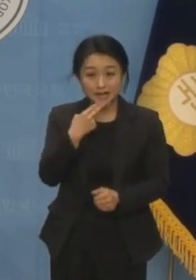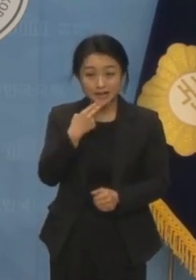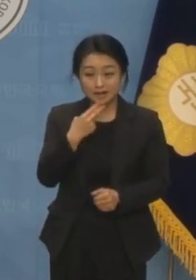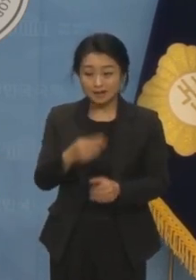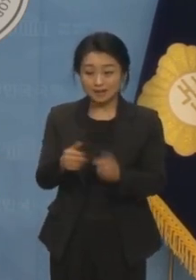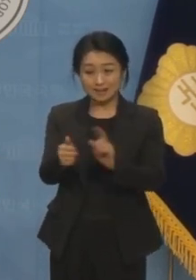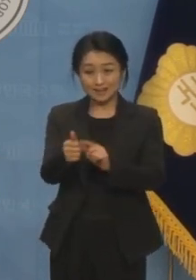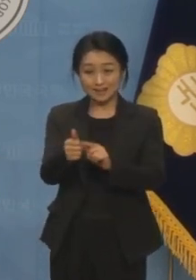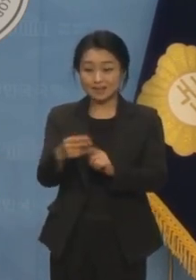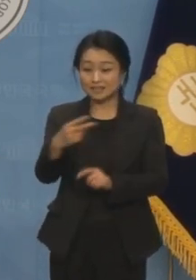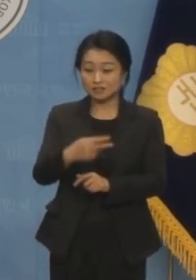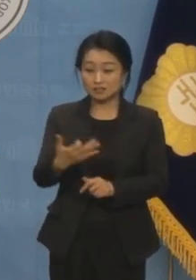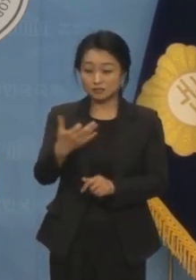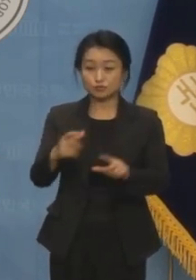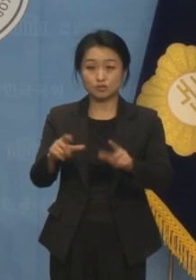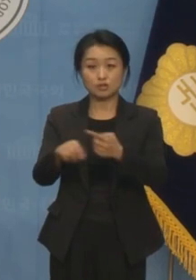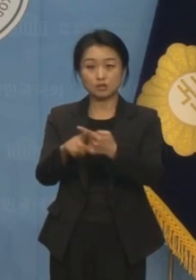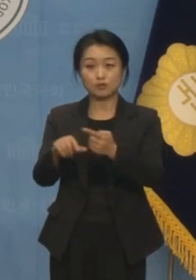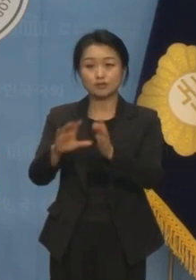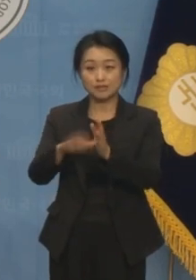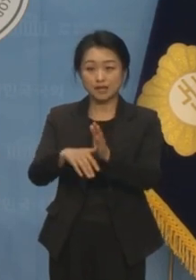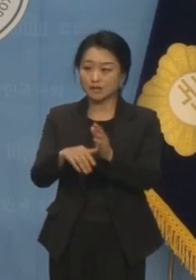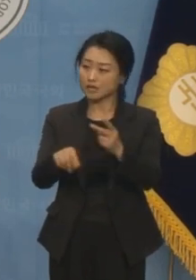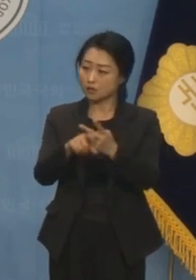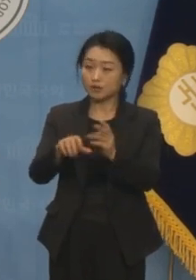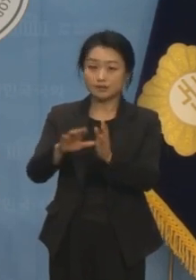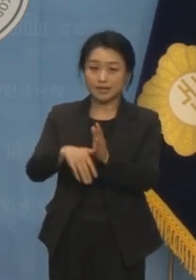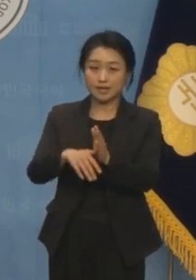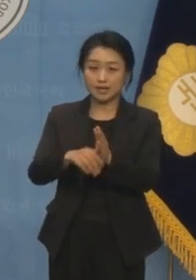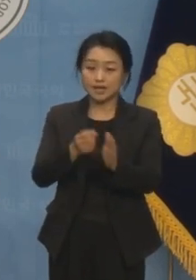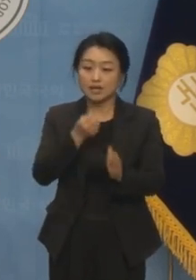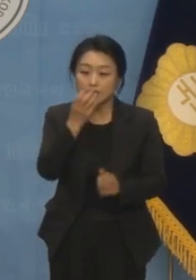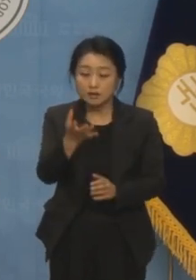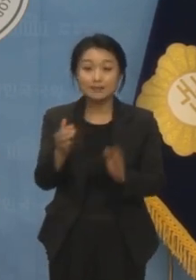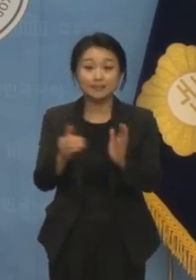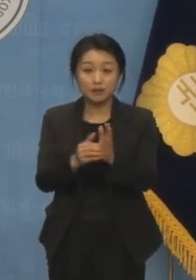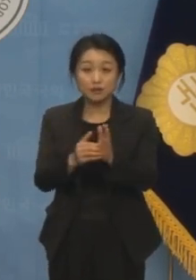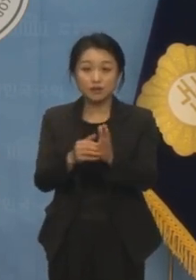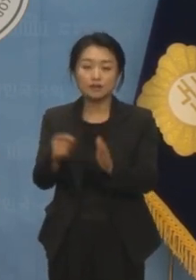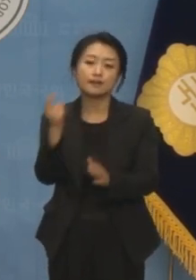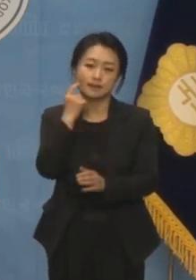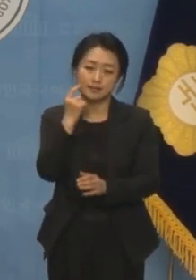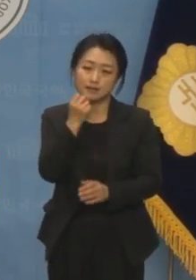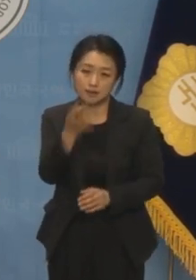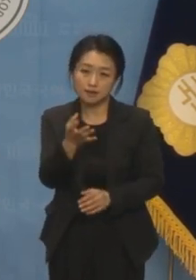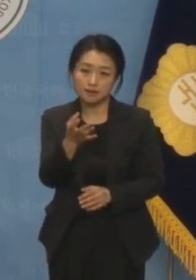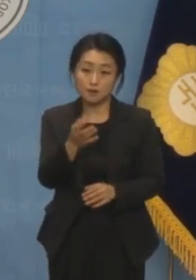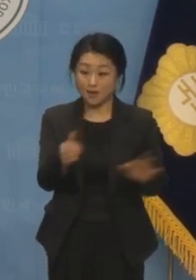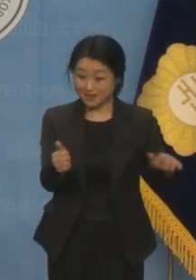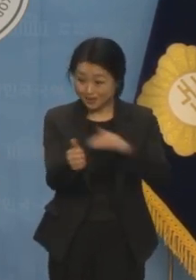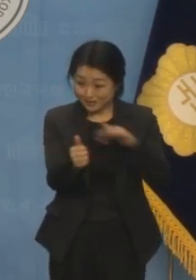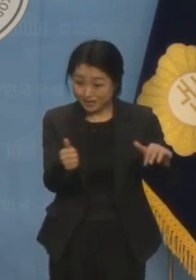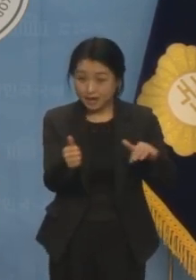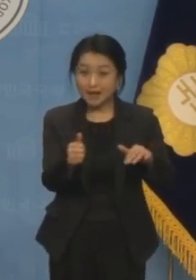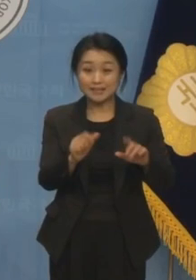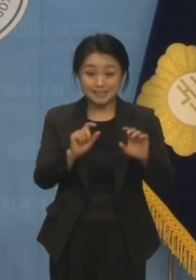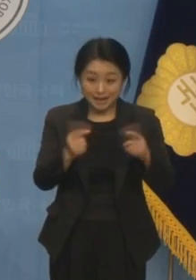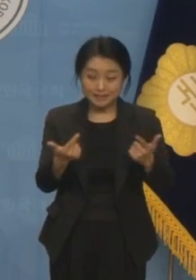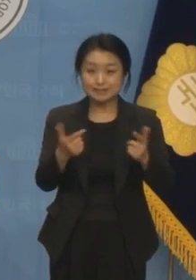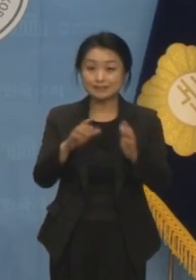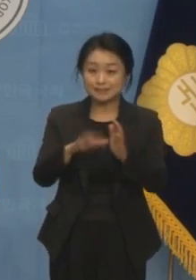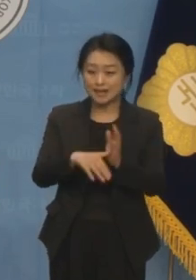씨가 2019년 2월에 위증을 했습니다. 이재명 대표가 위증교사를 하지 않았는데도